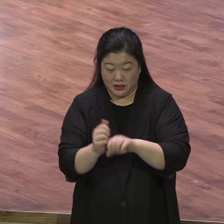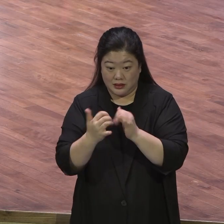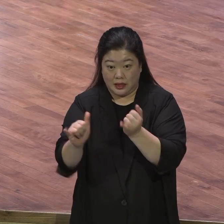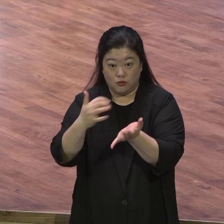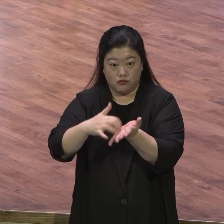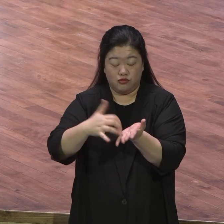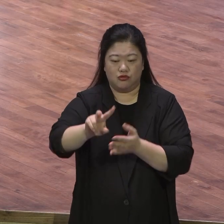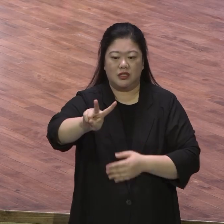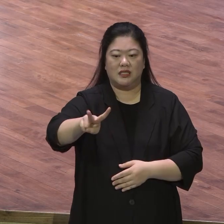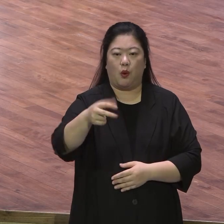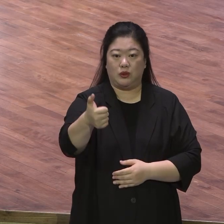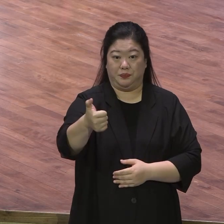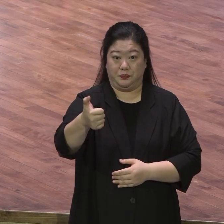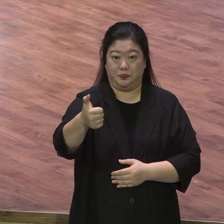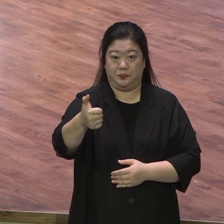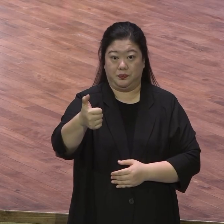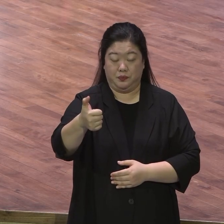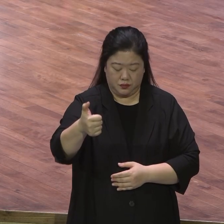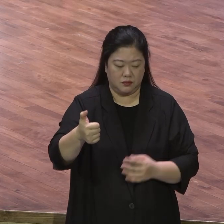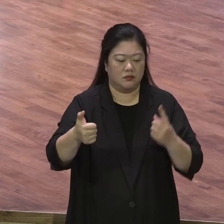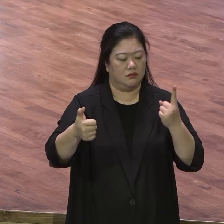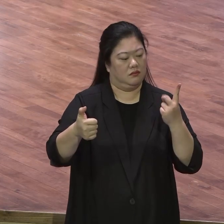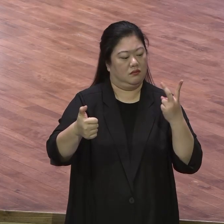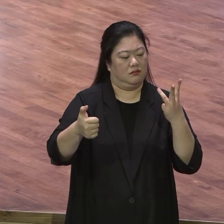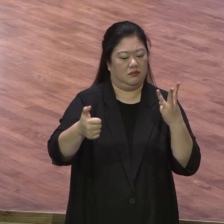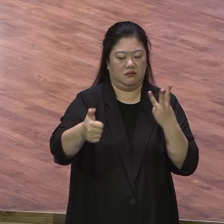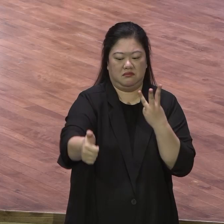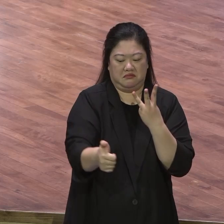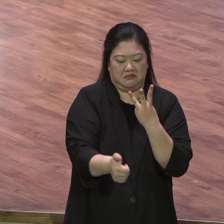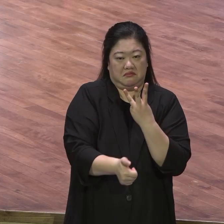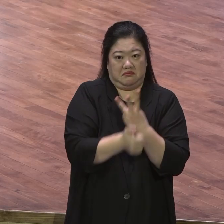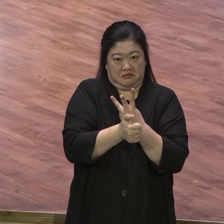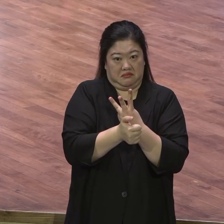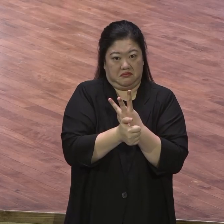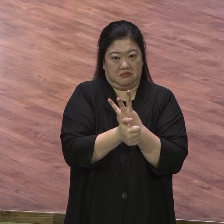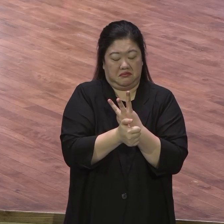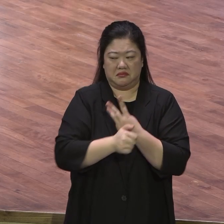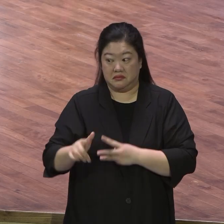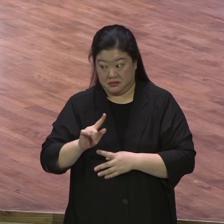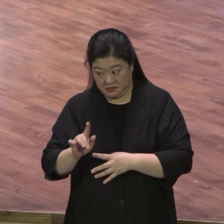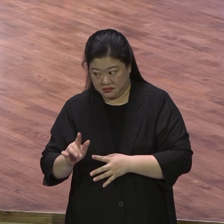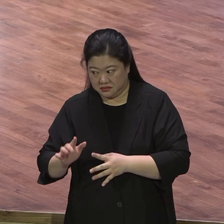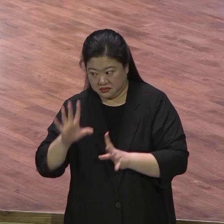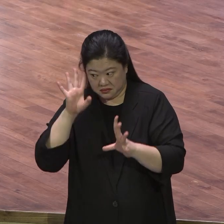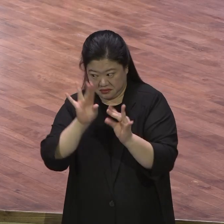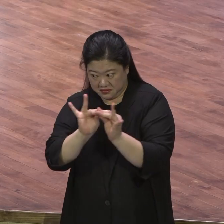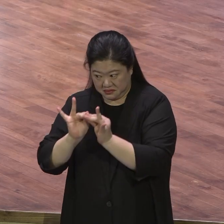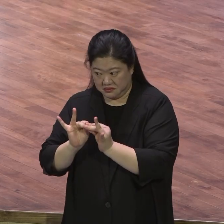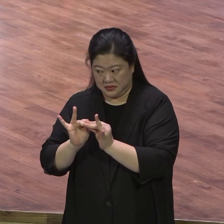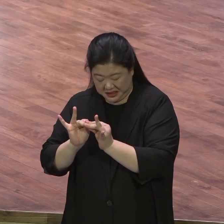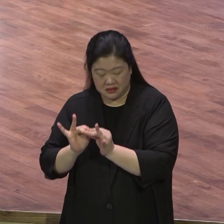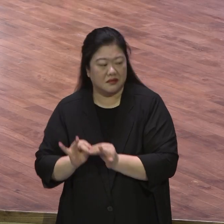워낙이듯이 뛰어나니까 그들이 함께 일어나서 모세와 아론을 대항했습니다